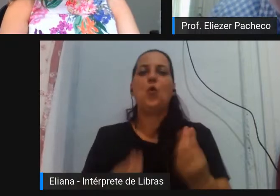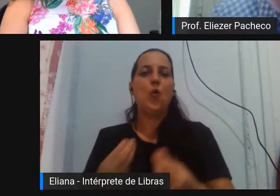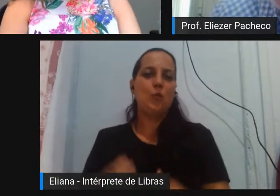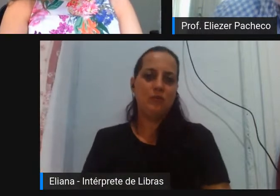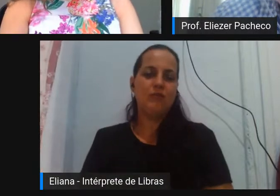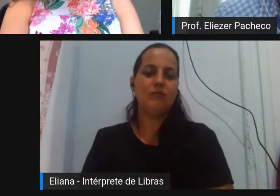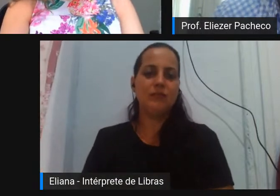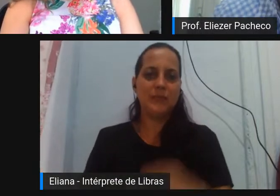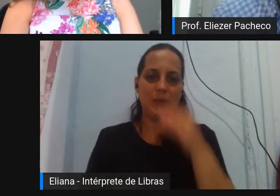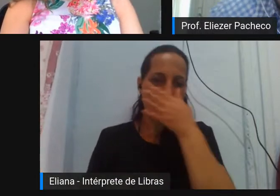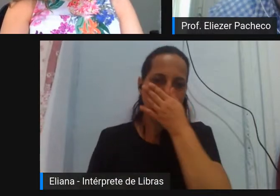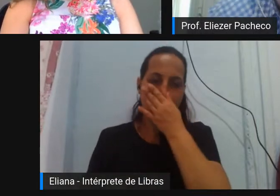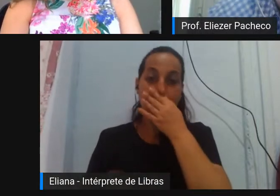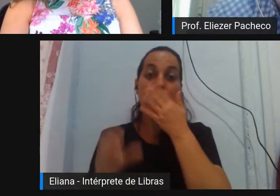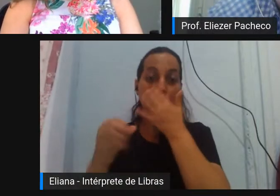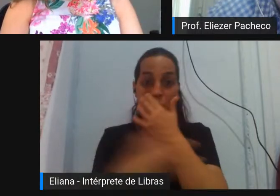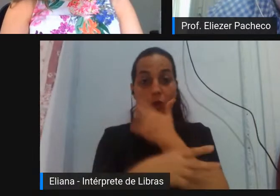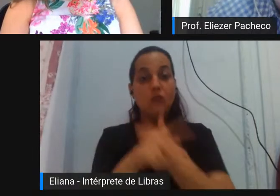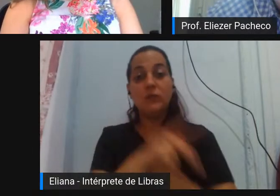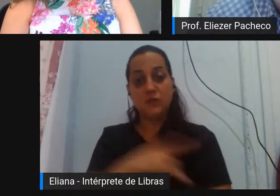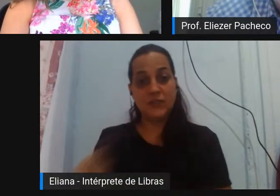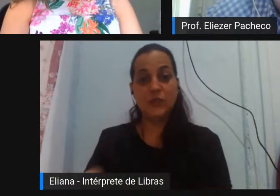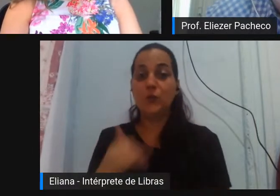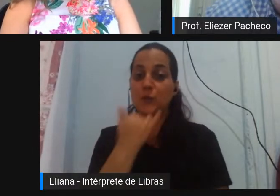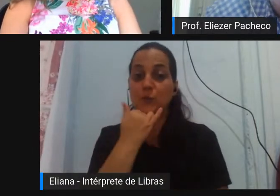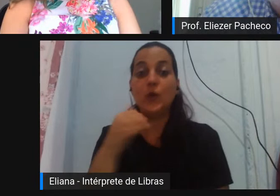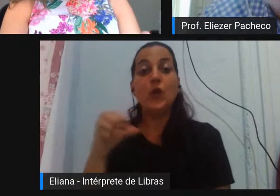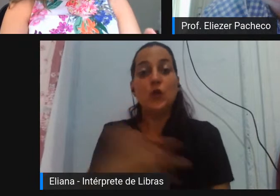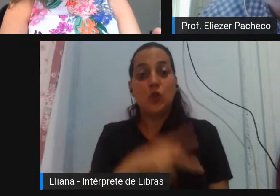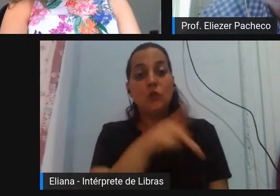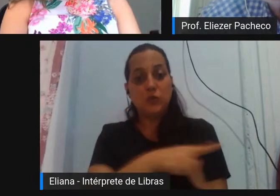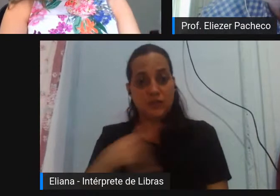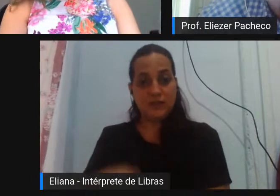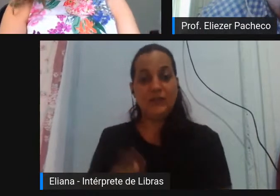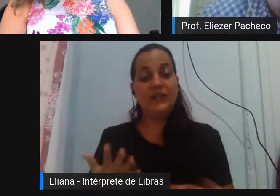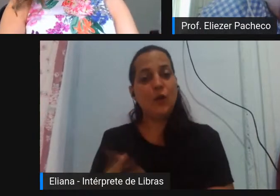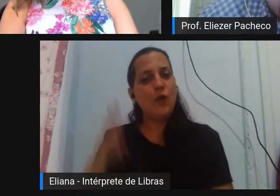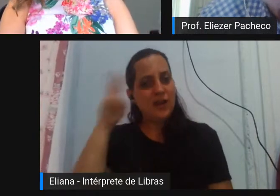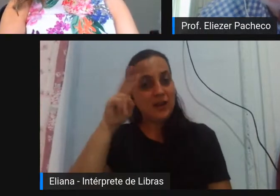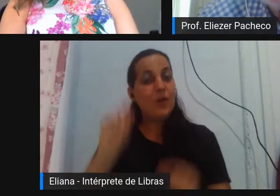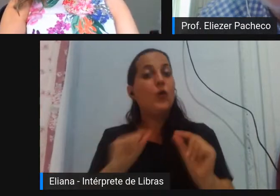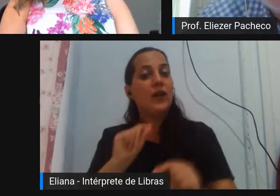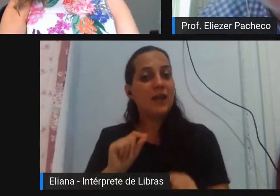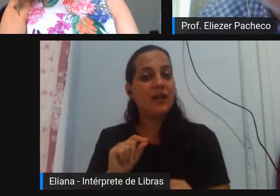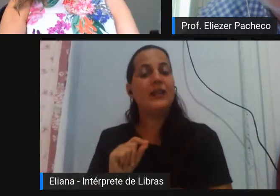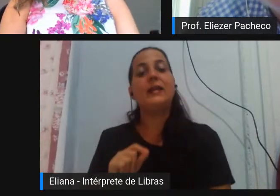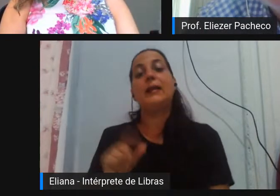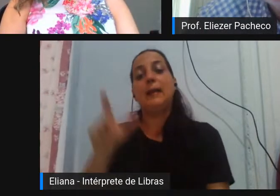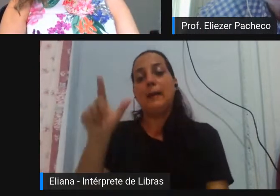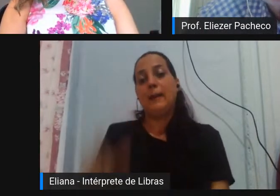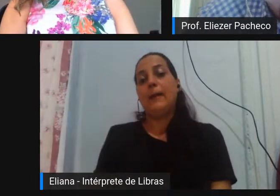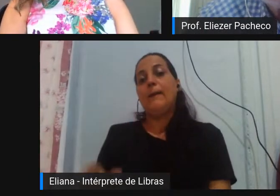Não esquecendo que Paulo Freire ajuda muito nessa reflexão sobre a